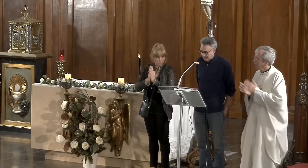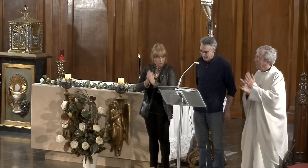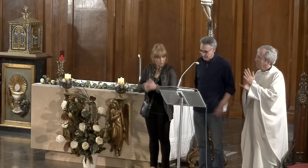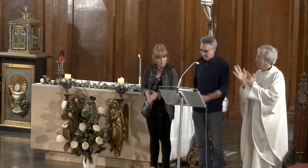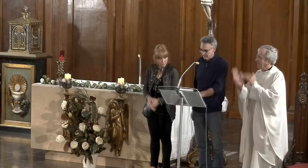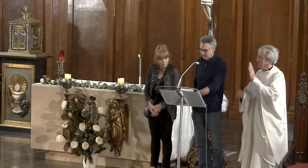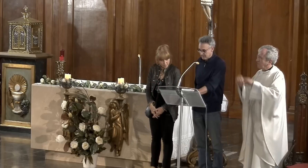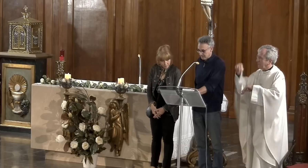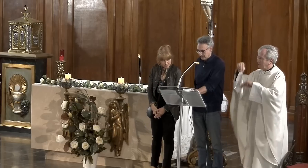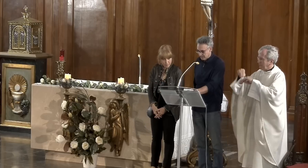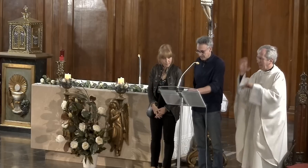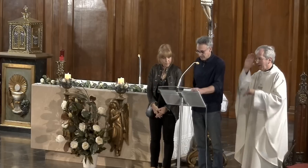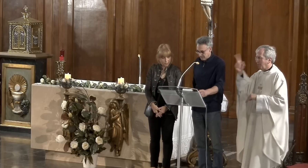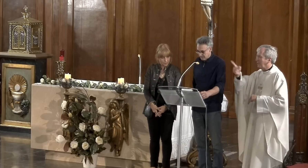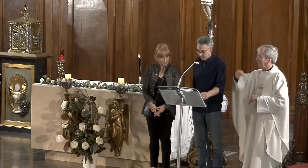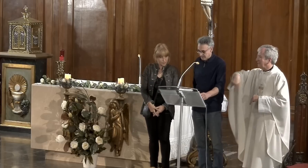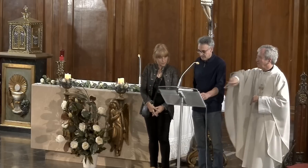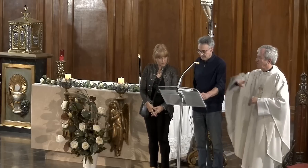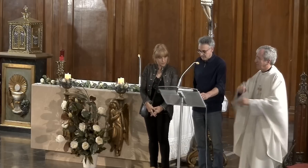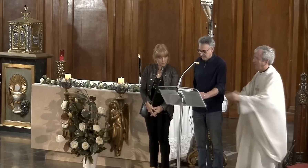Jesús resucitado escúchanos